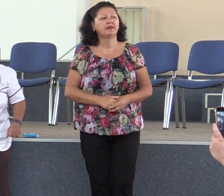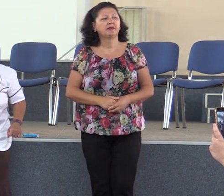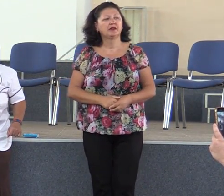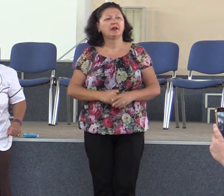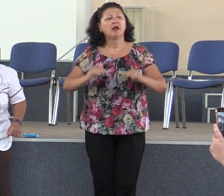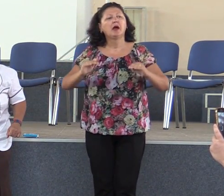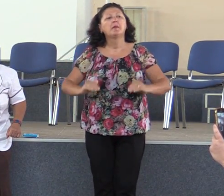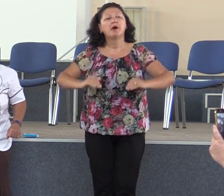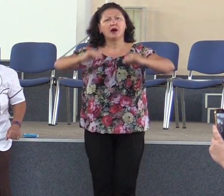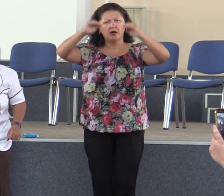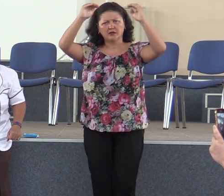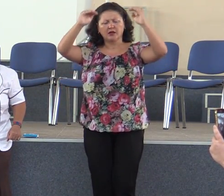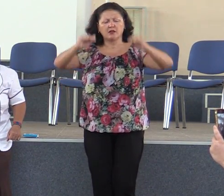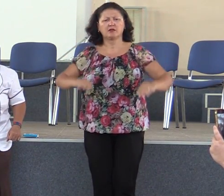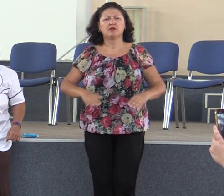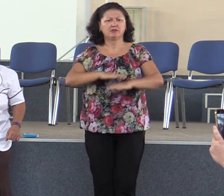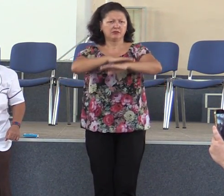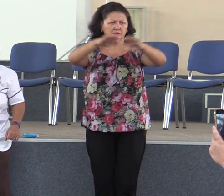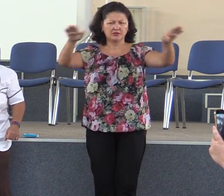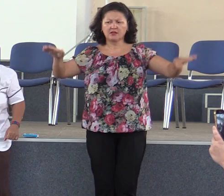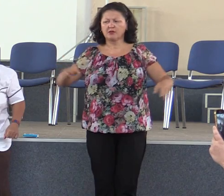M-a suit pe un stadion